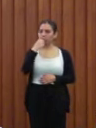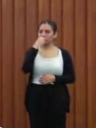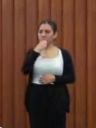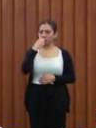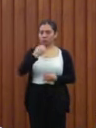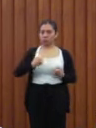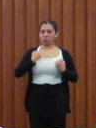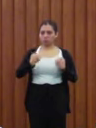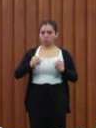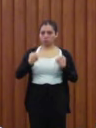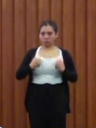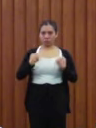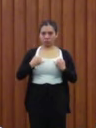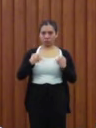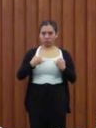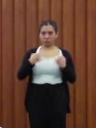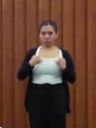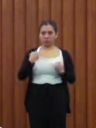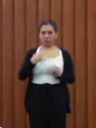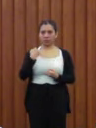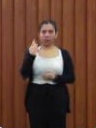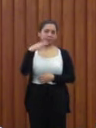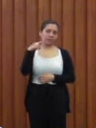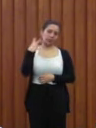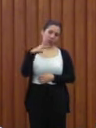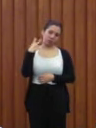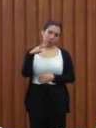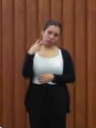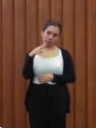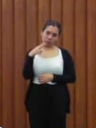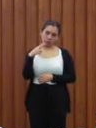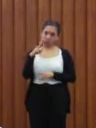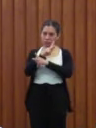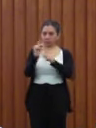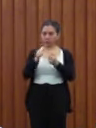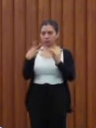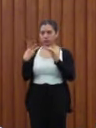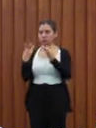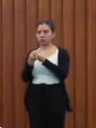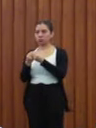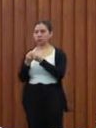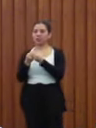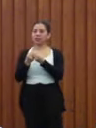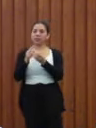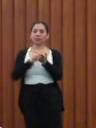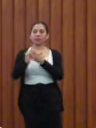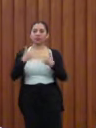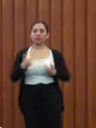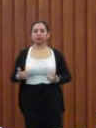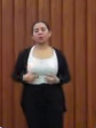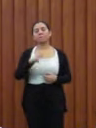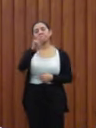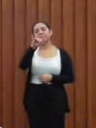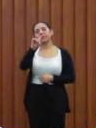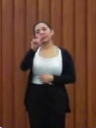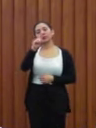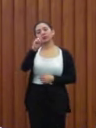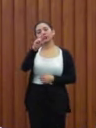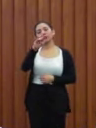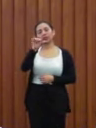Jóvenes Defensoras y Constructoras de Paz de Jalapa, Veracruz, justo en colaboración con el Centro de Derechos Humanos para el Rescate de Victoria. Entonces, justo